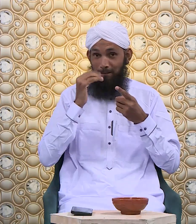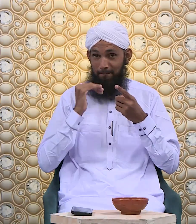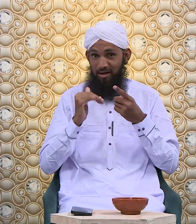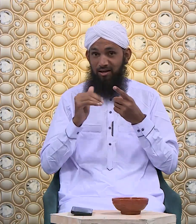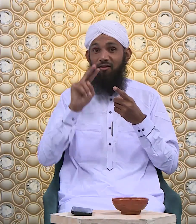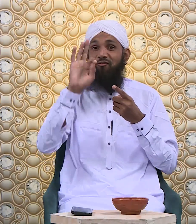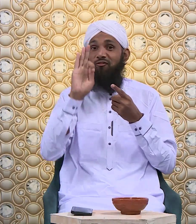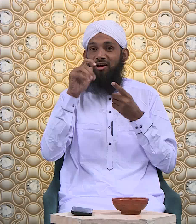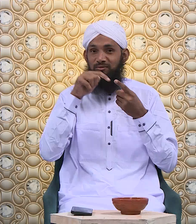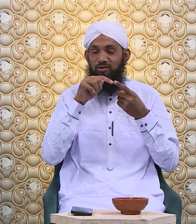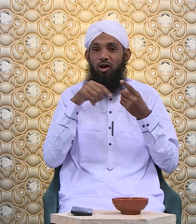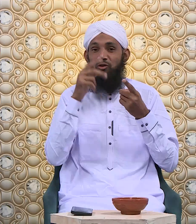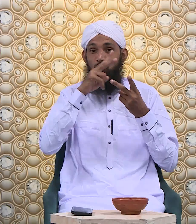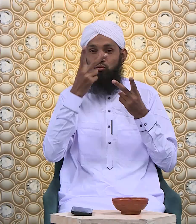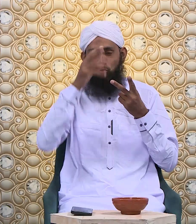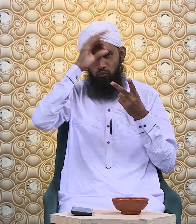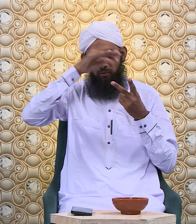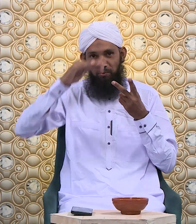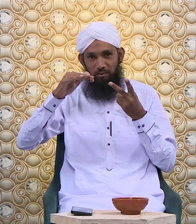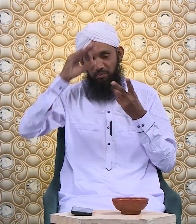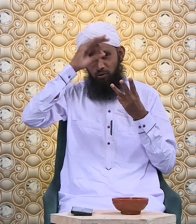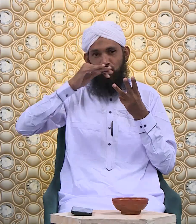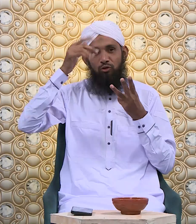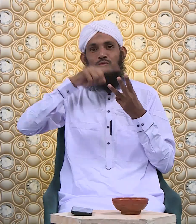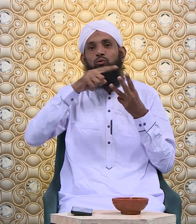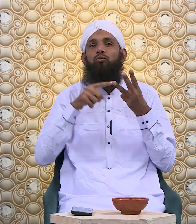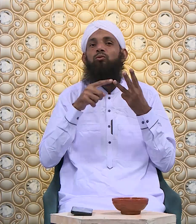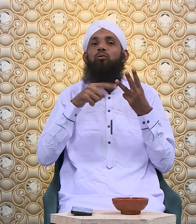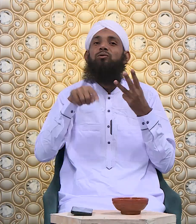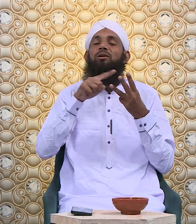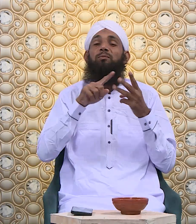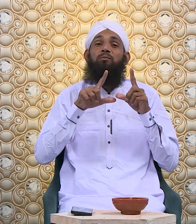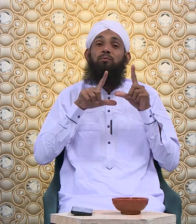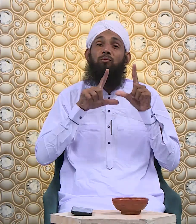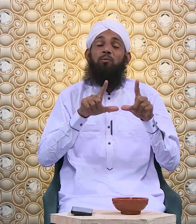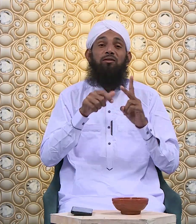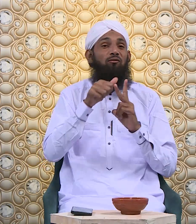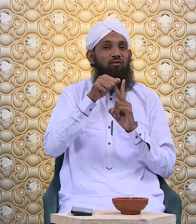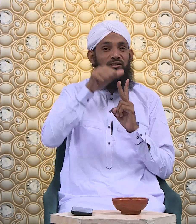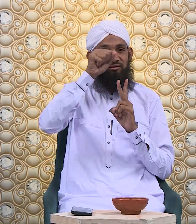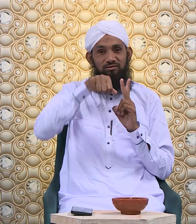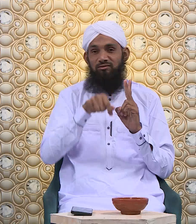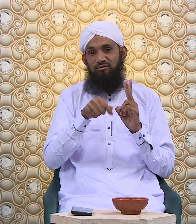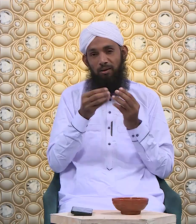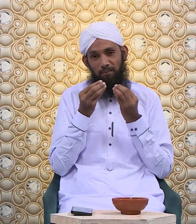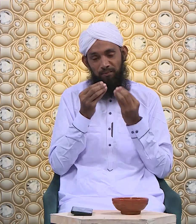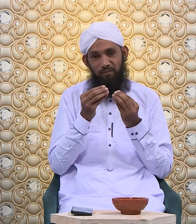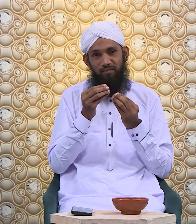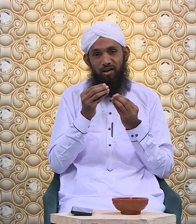اور ان کے دونوں بیٹے یعنی حضرت سیدنا امام حسن اور امام حسین رضی اللہ تعالی عنہم بلالو ہم غریبوں